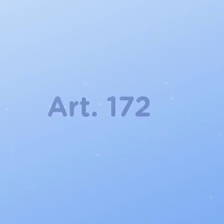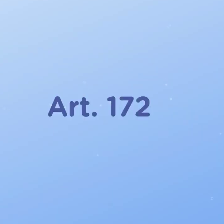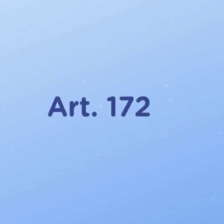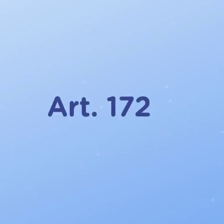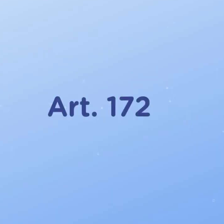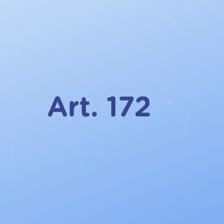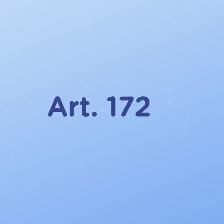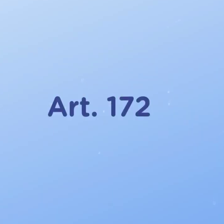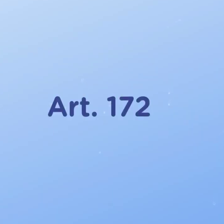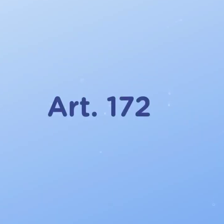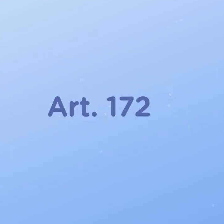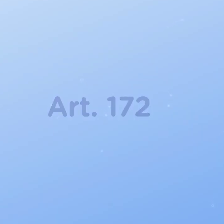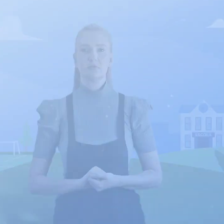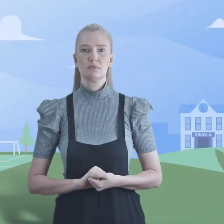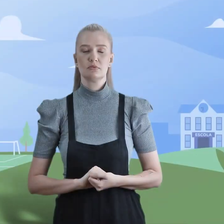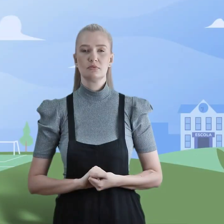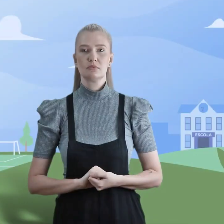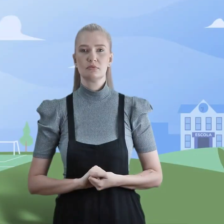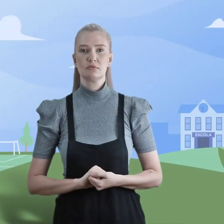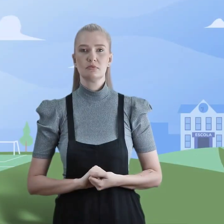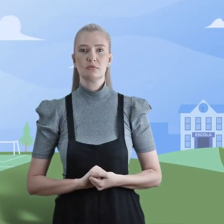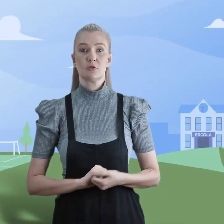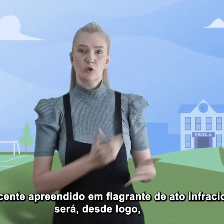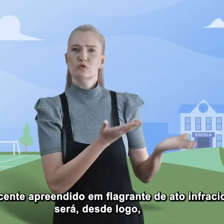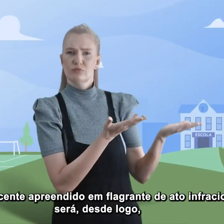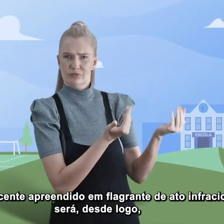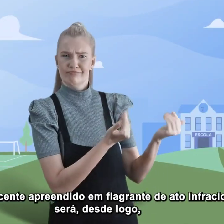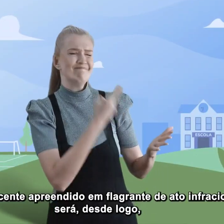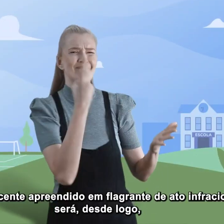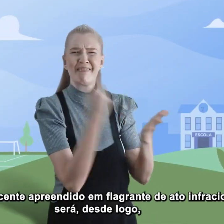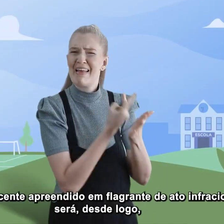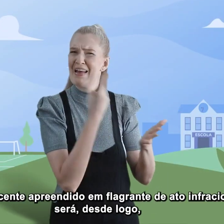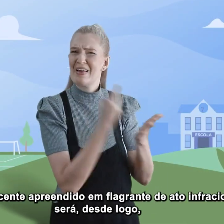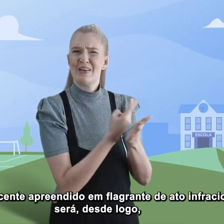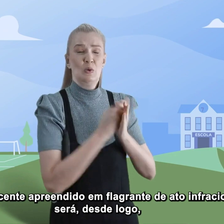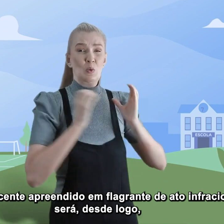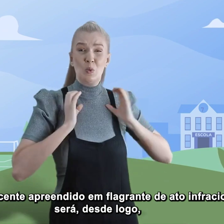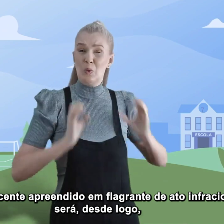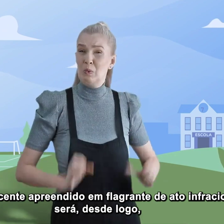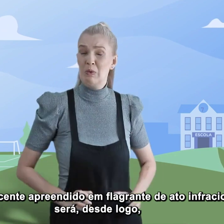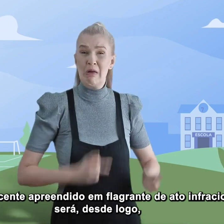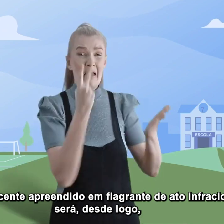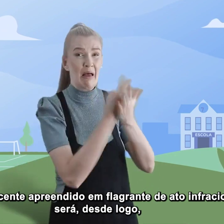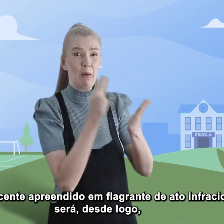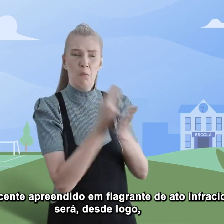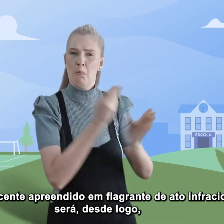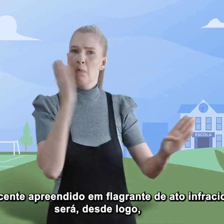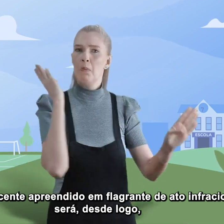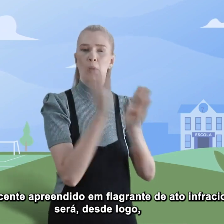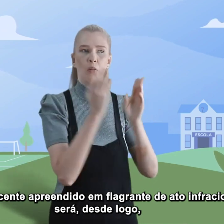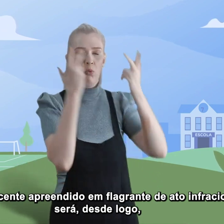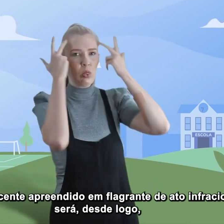Artigo 172. O adolescente apreendido em flagrante do ato infracional será, desde